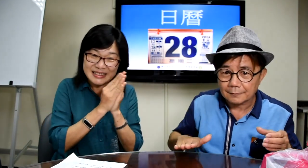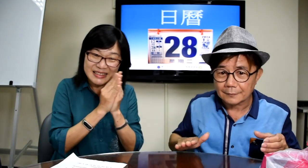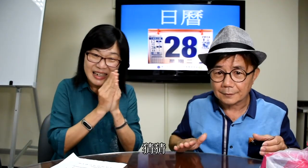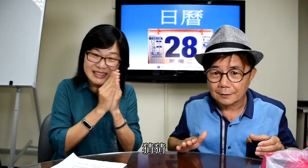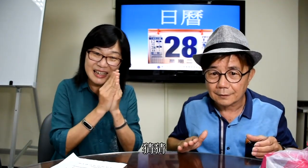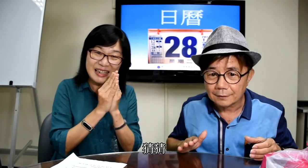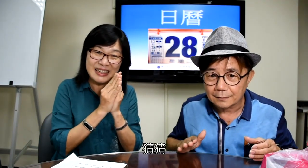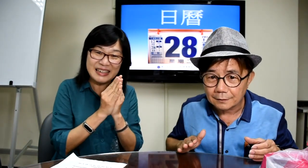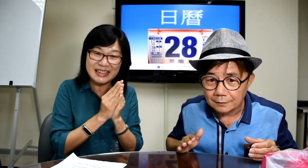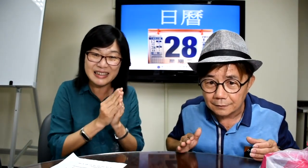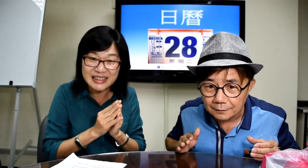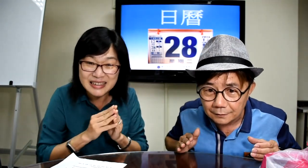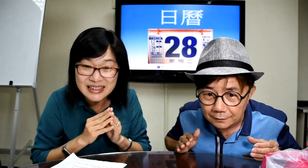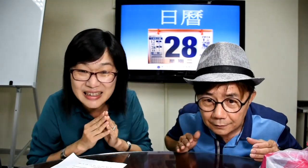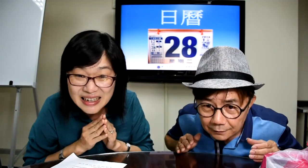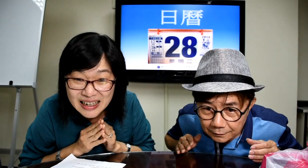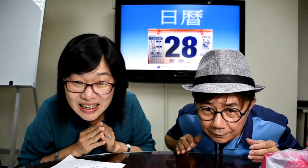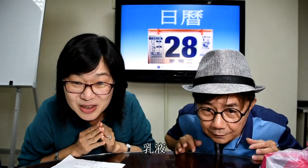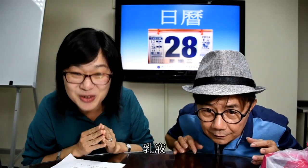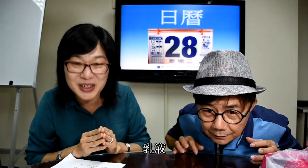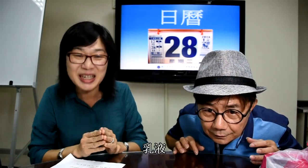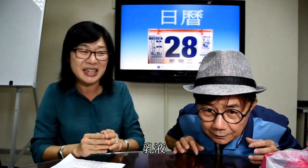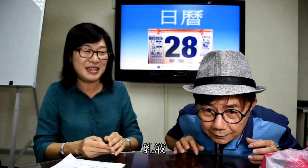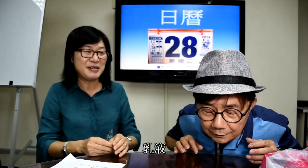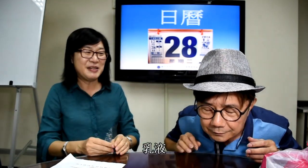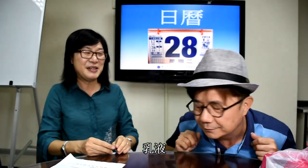猜猜，乳液。